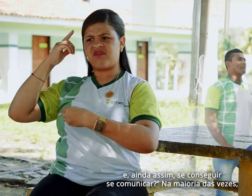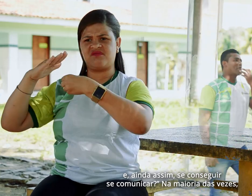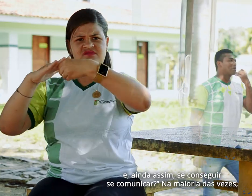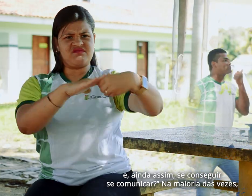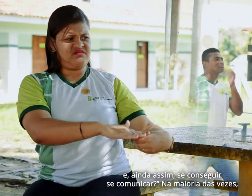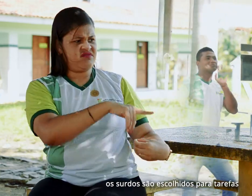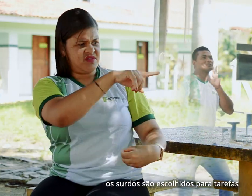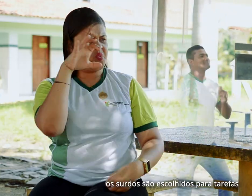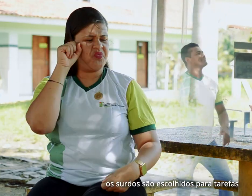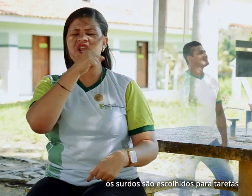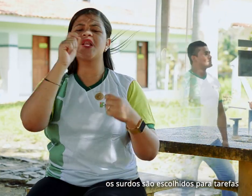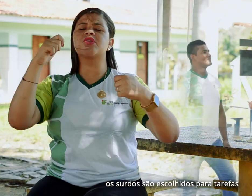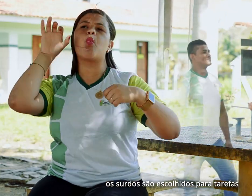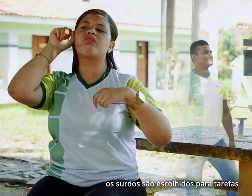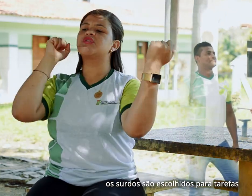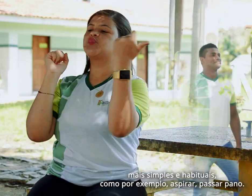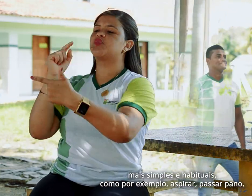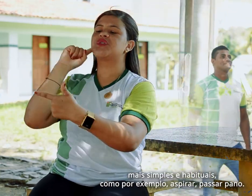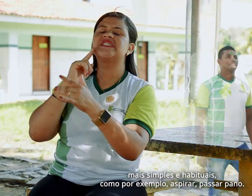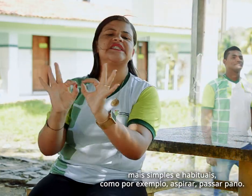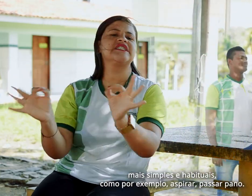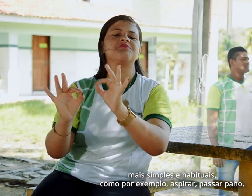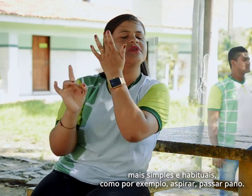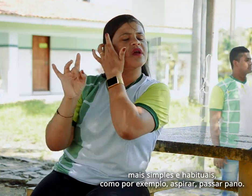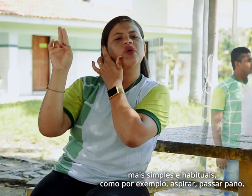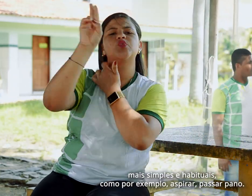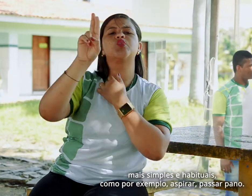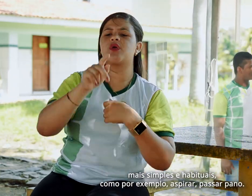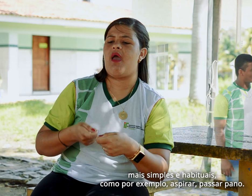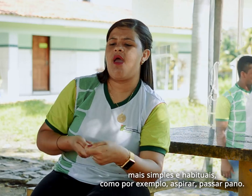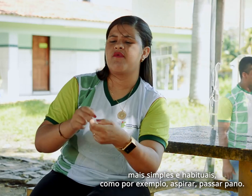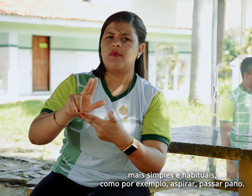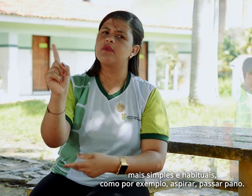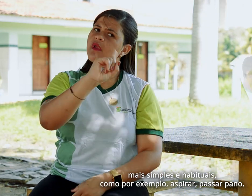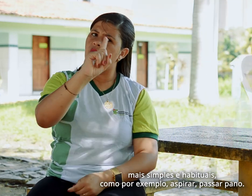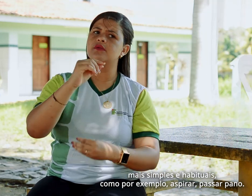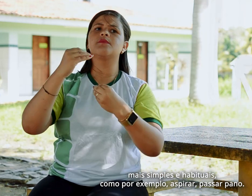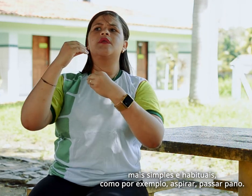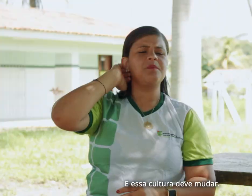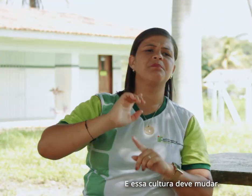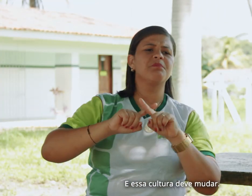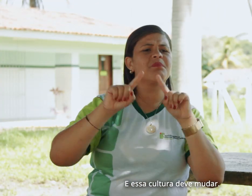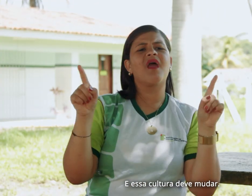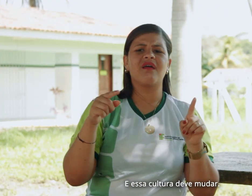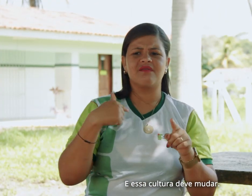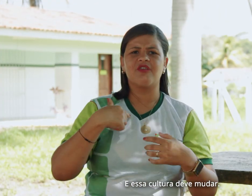maioria das vezes, os surdos são escolhidos para tarefas mais simples e habituais, como, por exemplo, aspirar, passar pano. E essa cultura deve mudar.